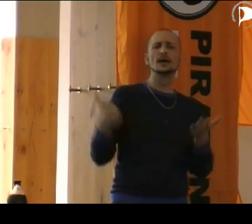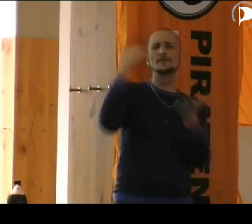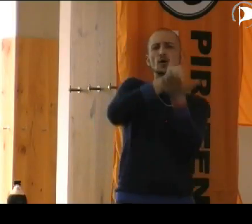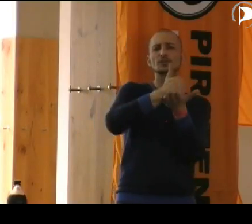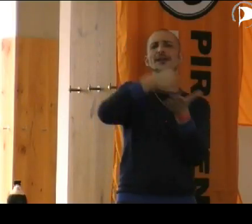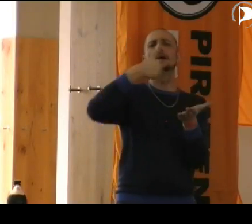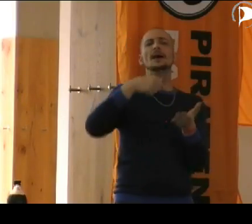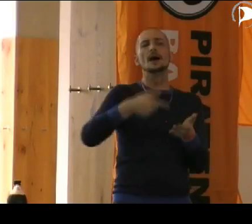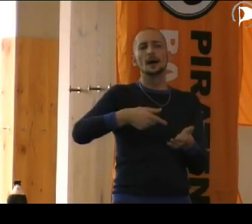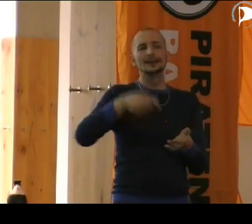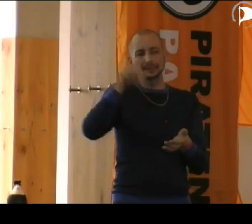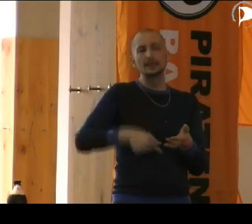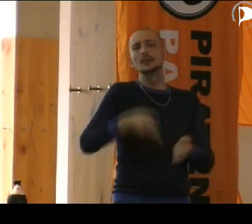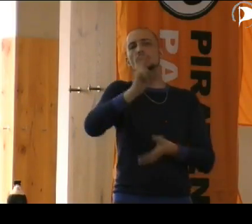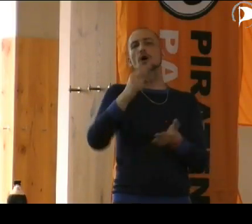politisch